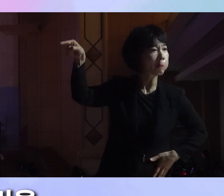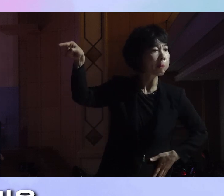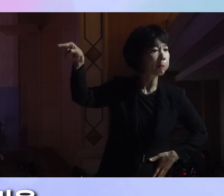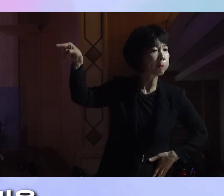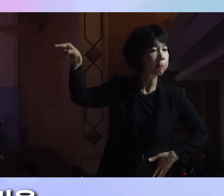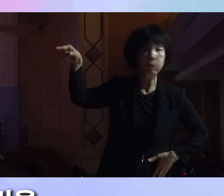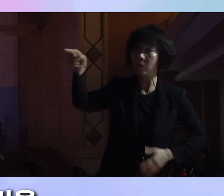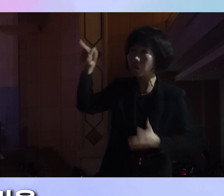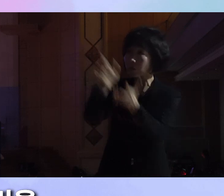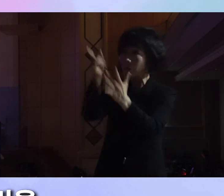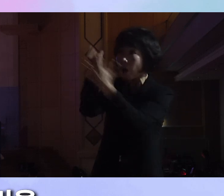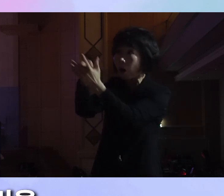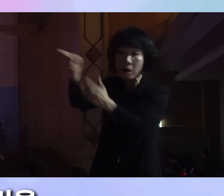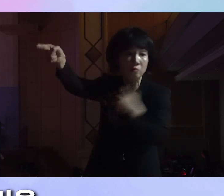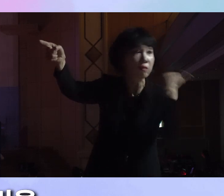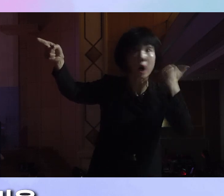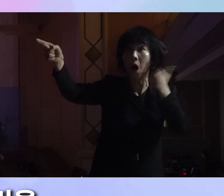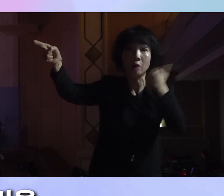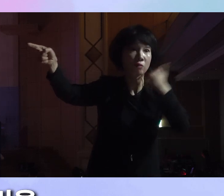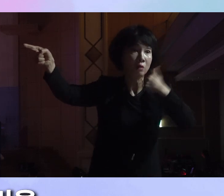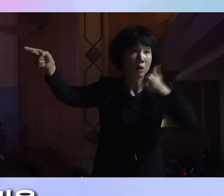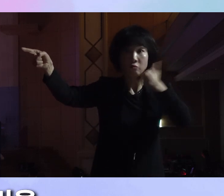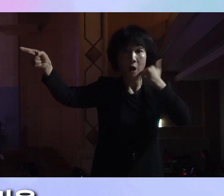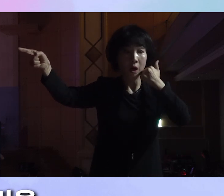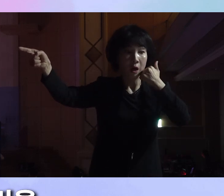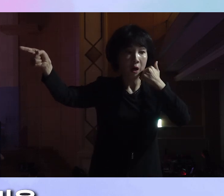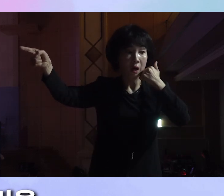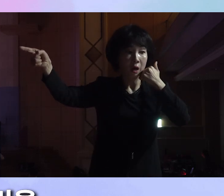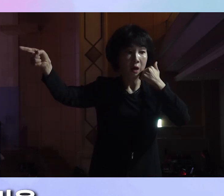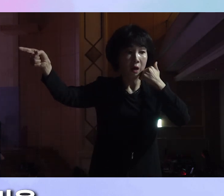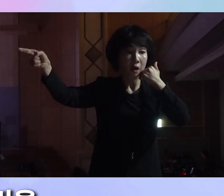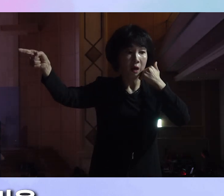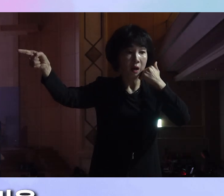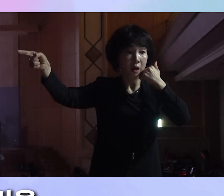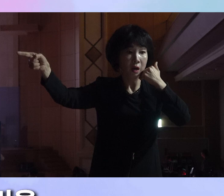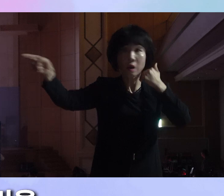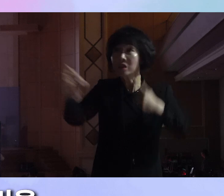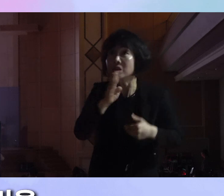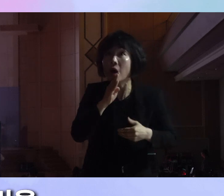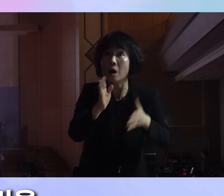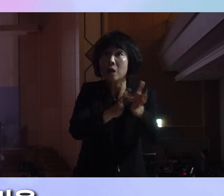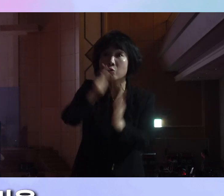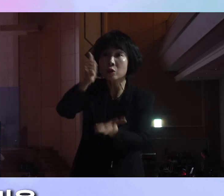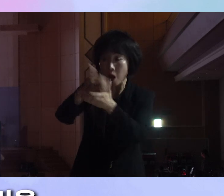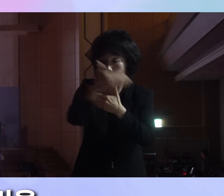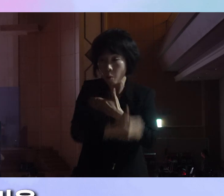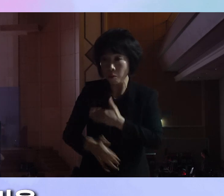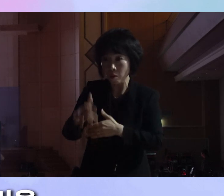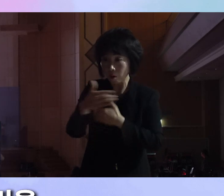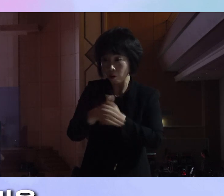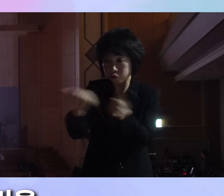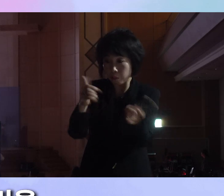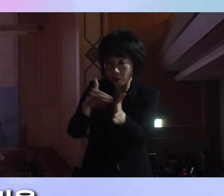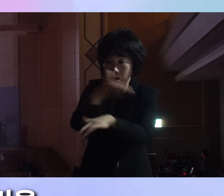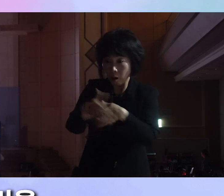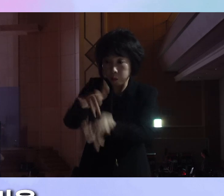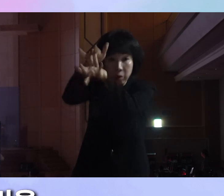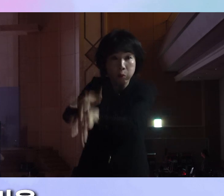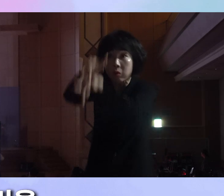그자는 대체 모두 주목! 예수의 시신이 정말 사라졌어. 예루살렘